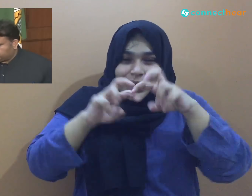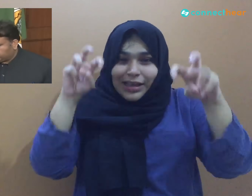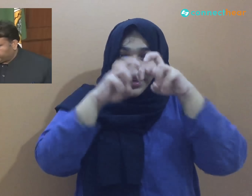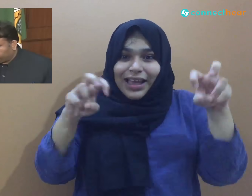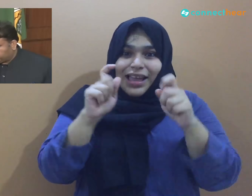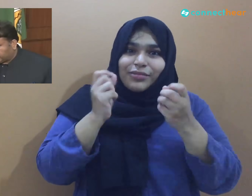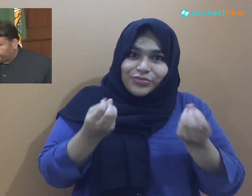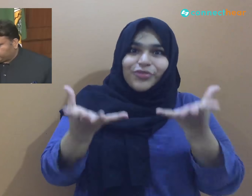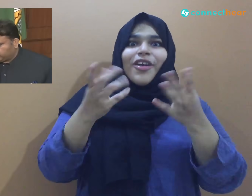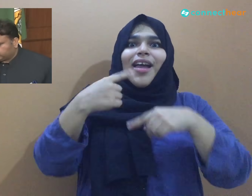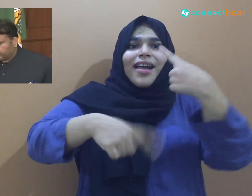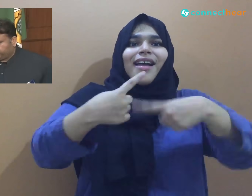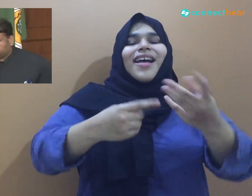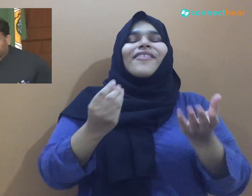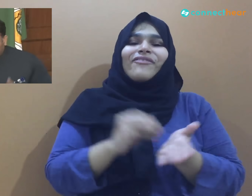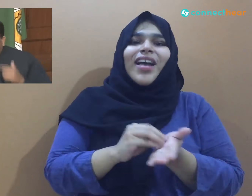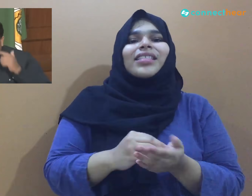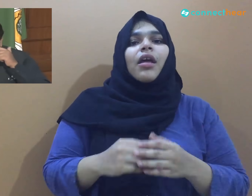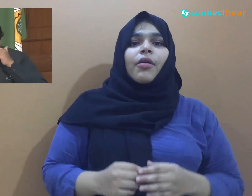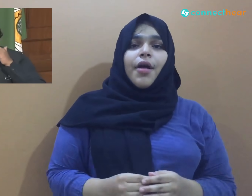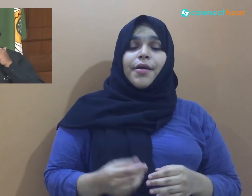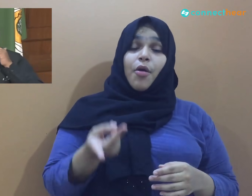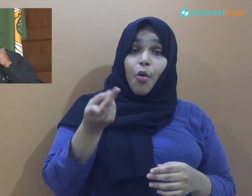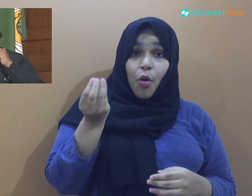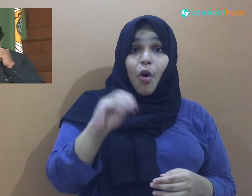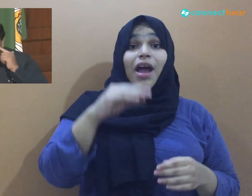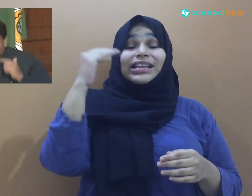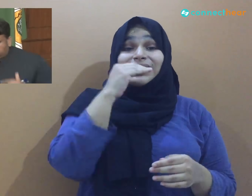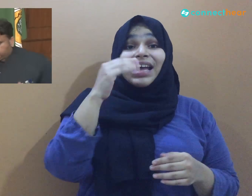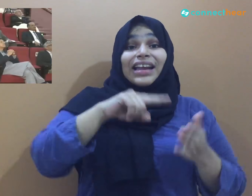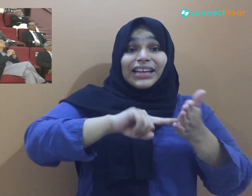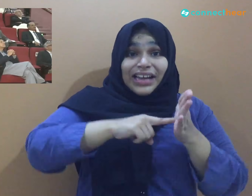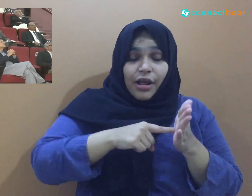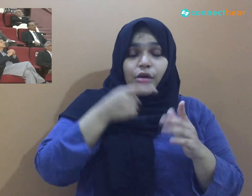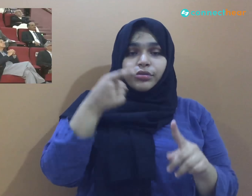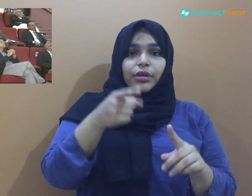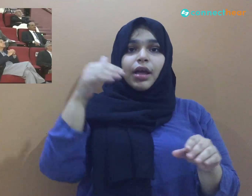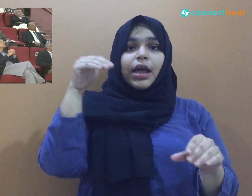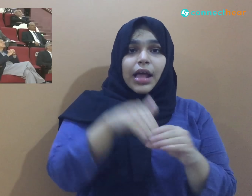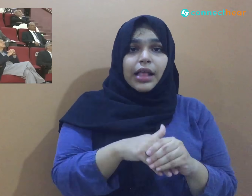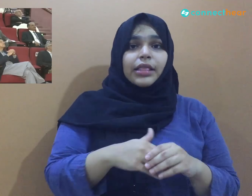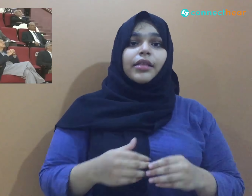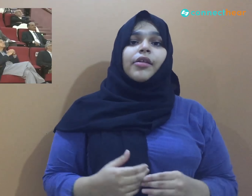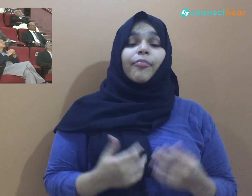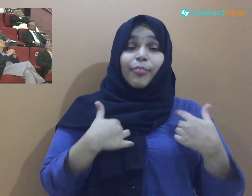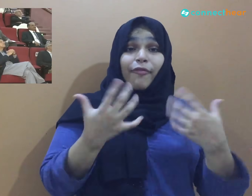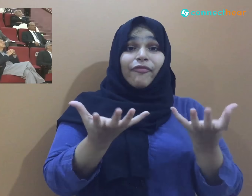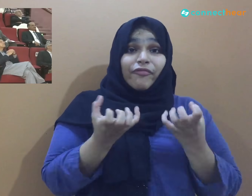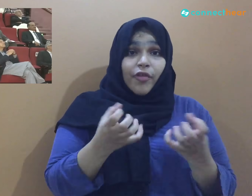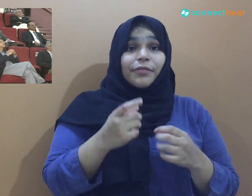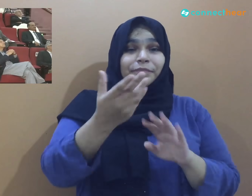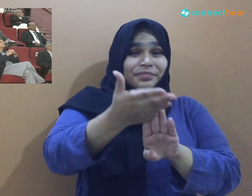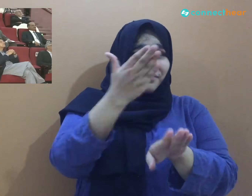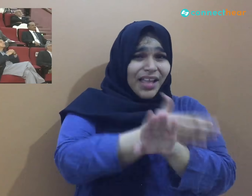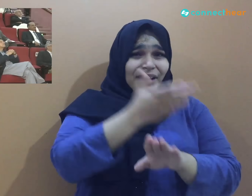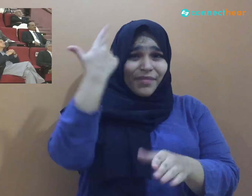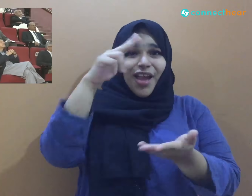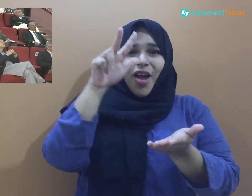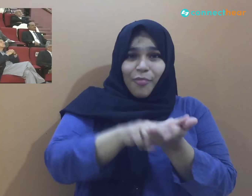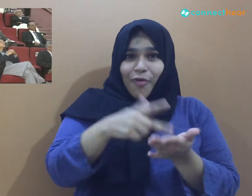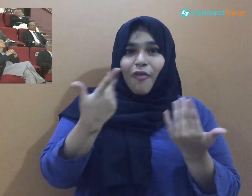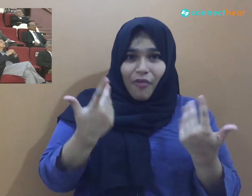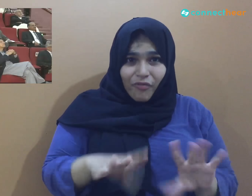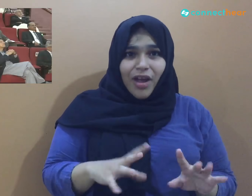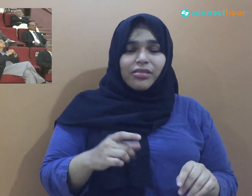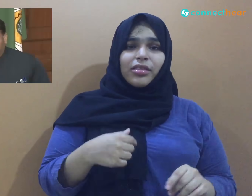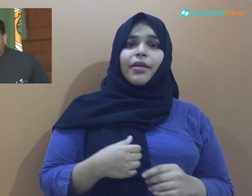بعد جو ہے وہ ڈریپ کو جو ہے وہ جائے. اس کے ساتھ ساتھ سائنس ٹیکنالوجی انوویشن میں سر ہم نے آپ سے پہلے بھی اپروول لی تھی, اس